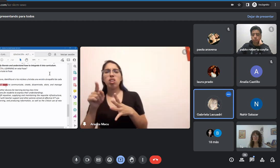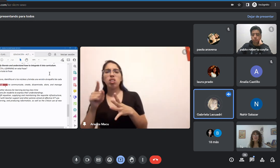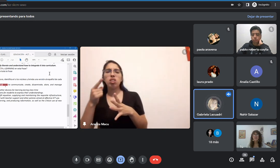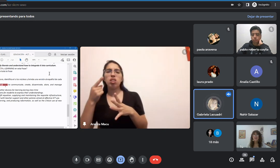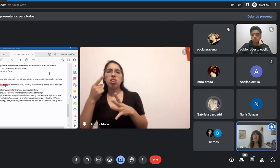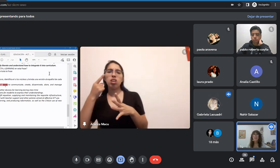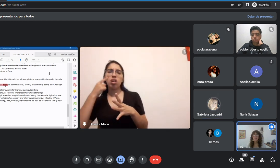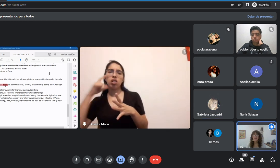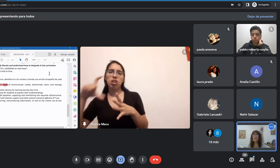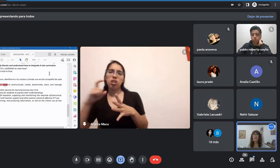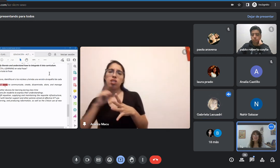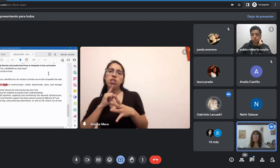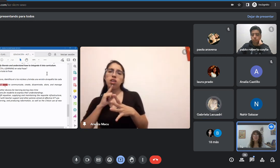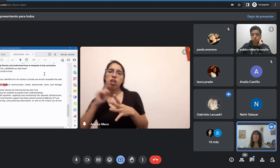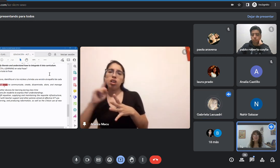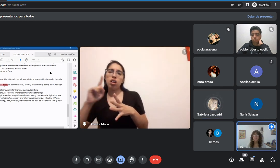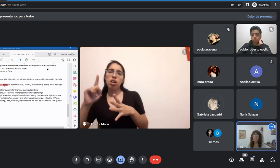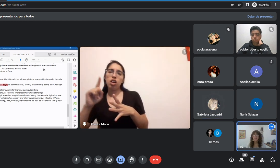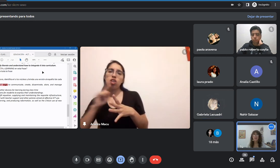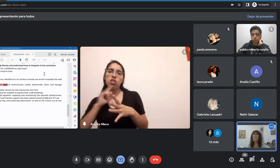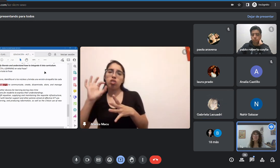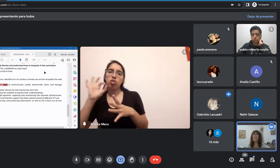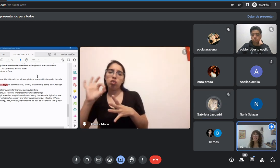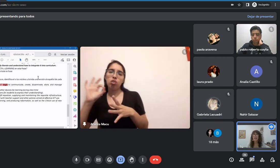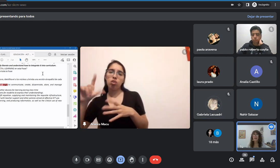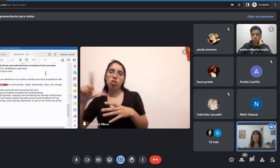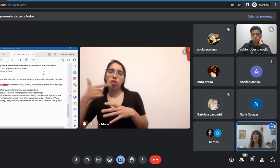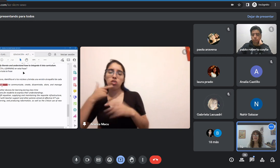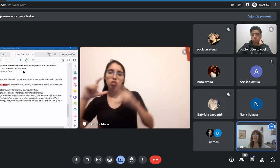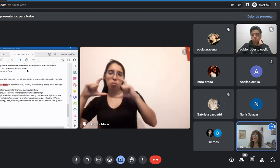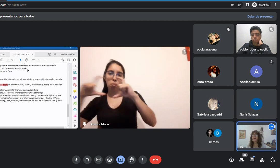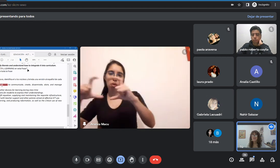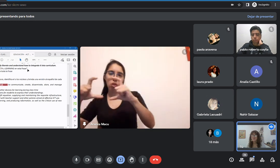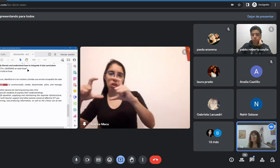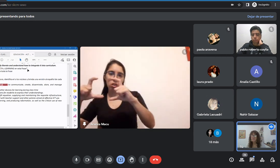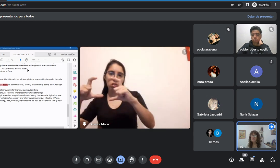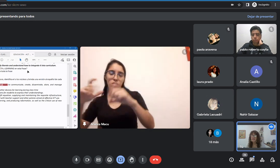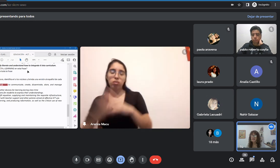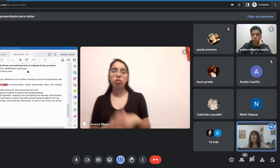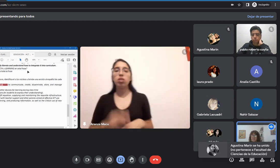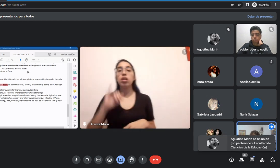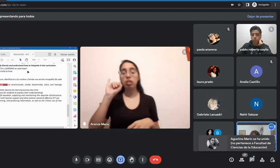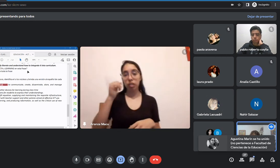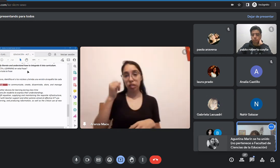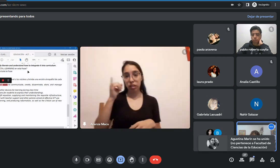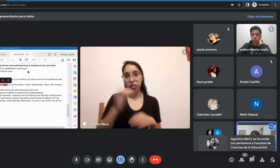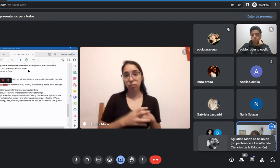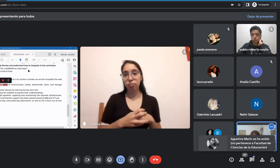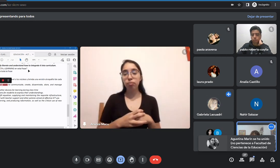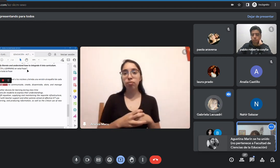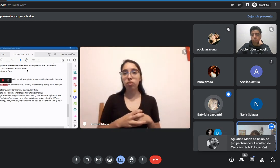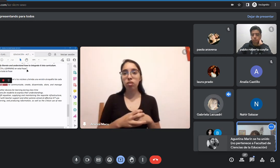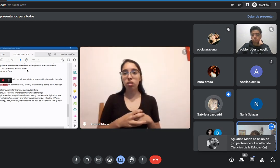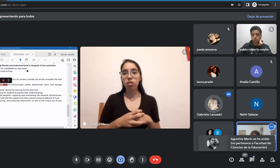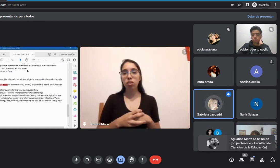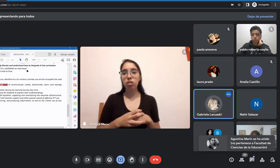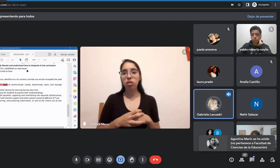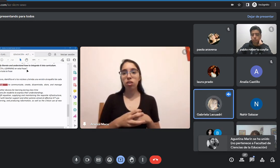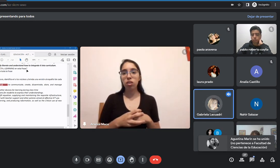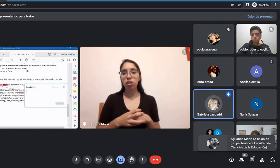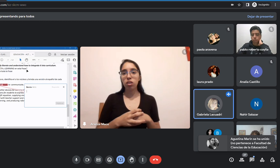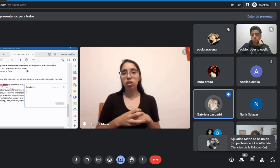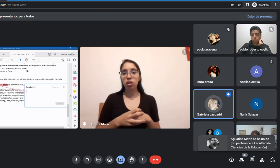En esa lógica. Sí, sí. Bien. ¿Cómo sería bien. Acá? A ver si yo podía acá hacer... Herramientas TIC